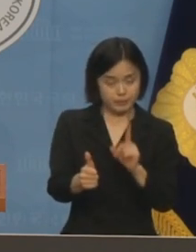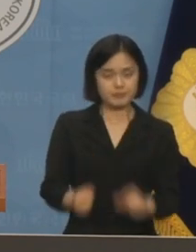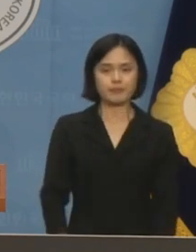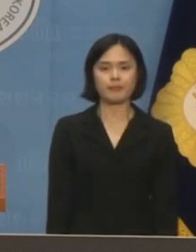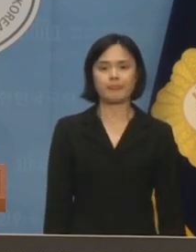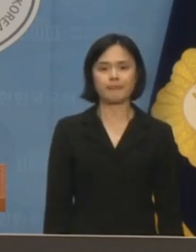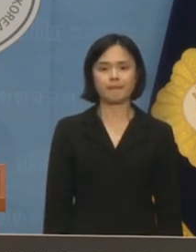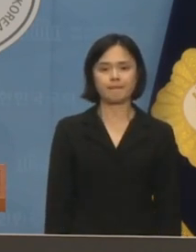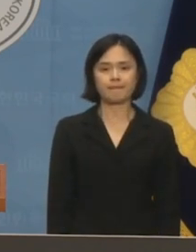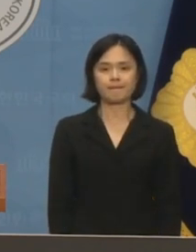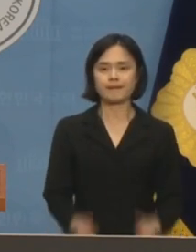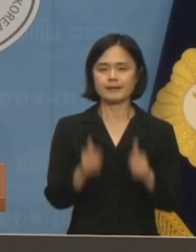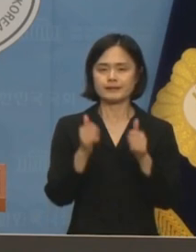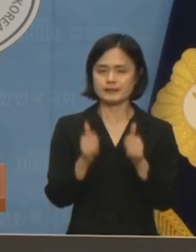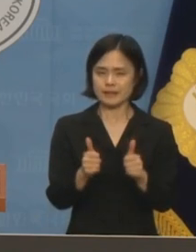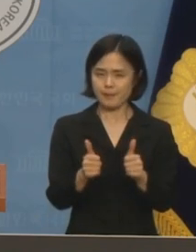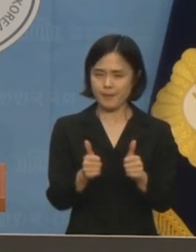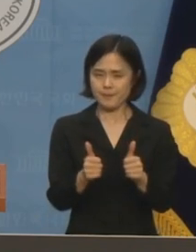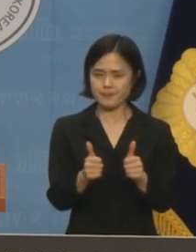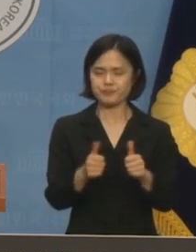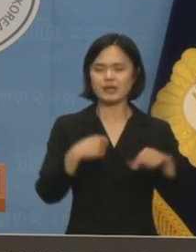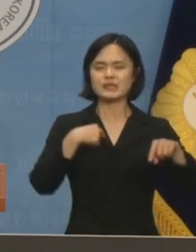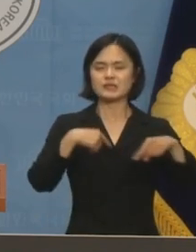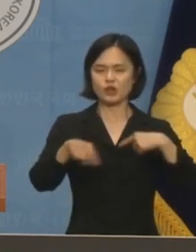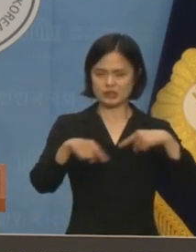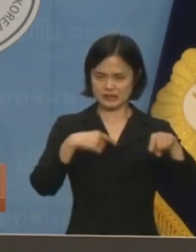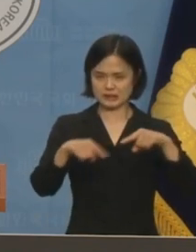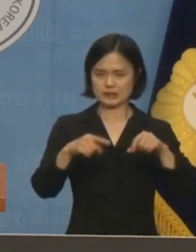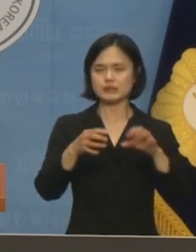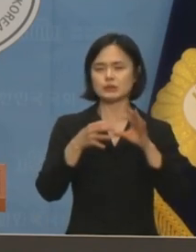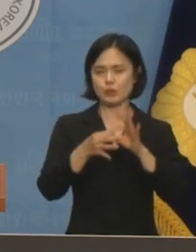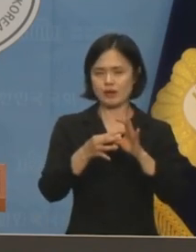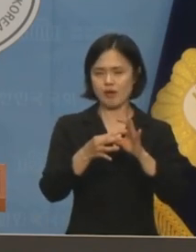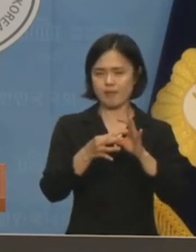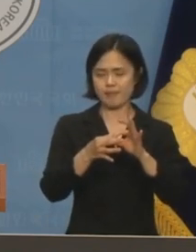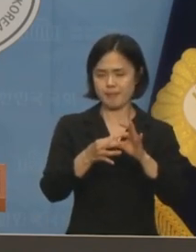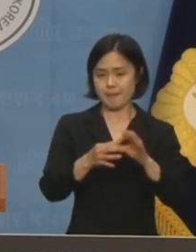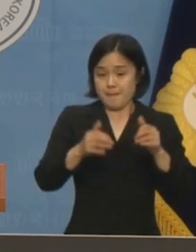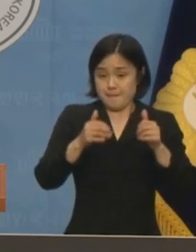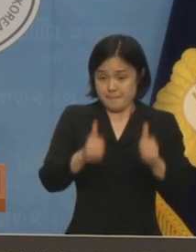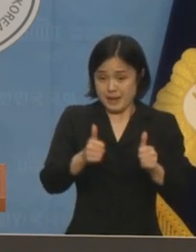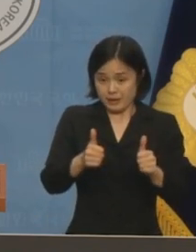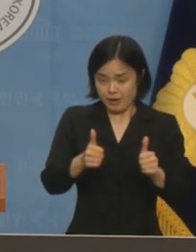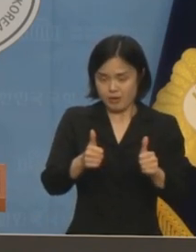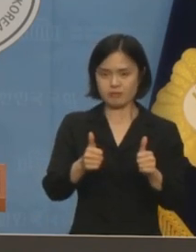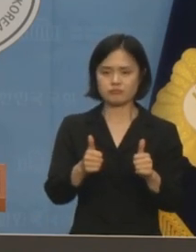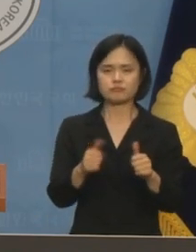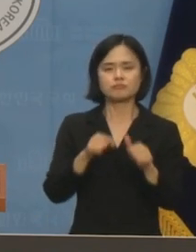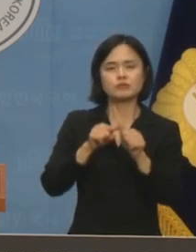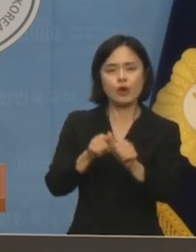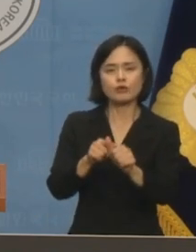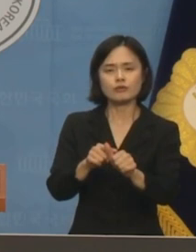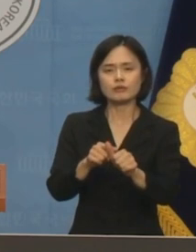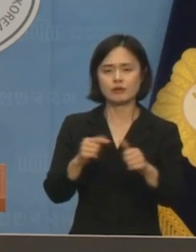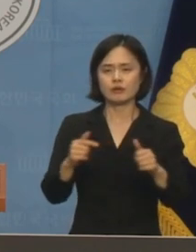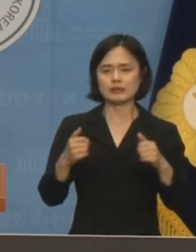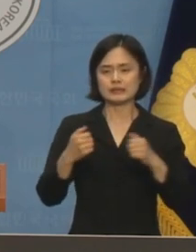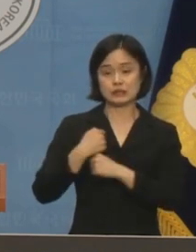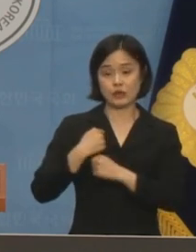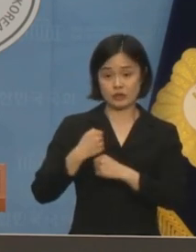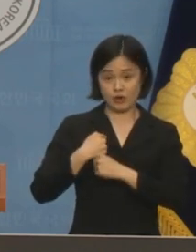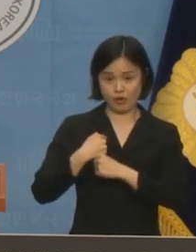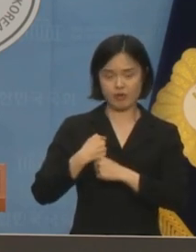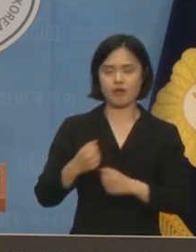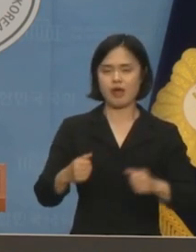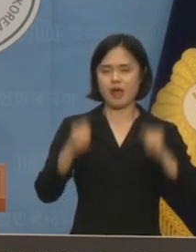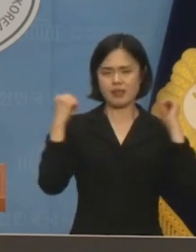사법 적극적에 의한 정치 판결로 전역 처분 취소를 판결을 내리게 된다. 그런데 더욱 기막힌 건